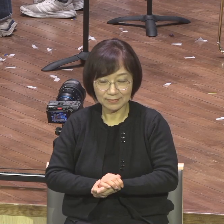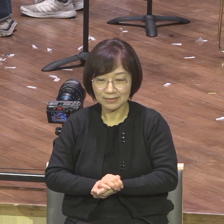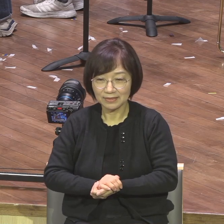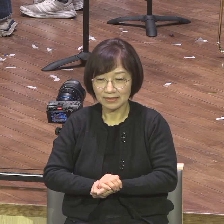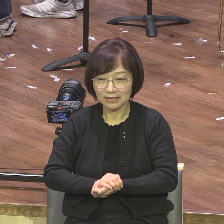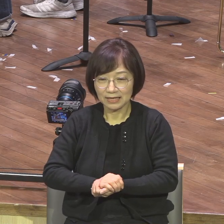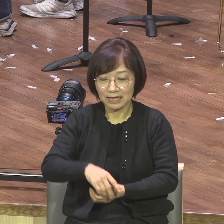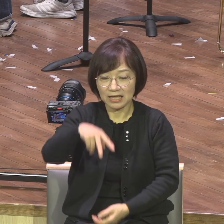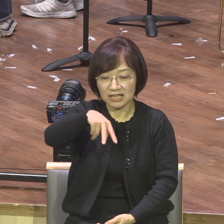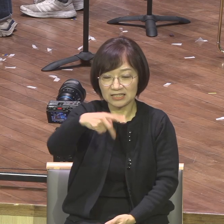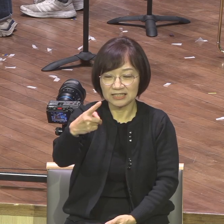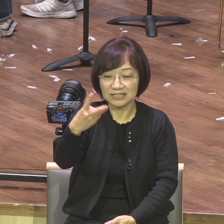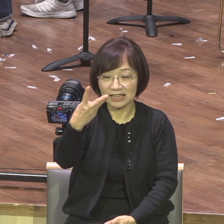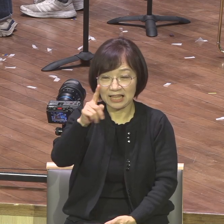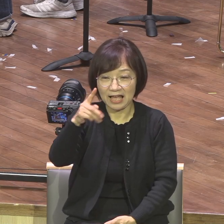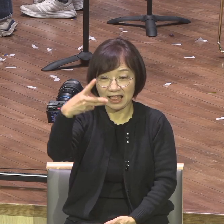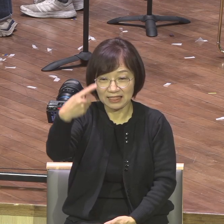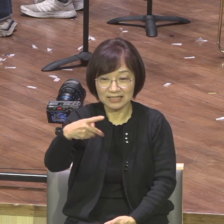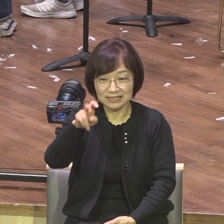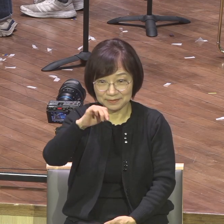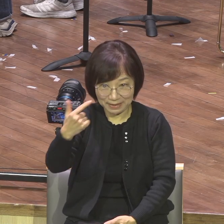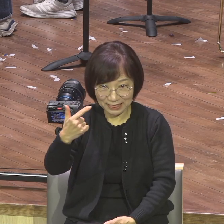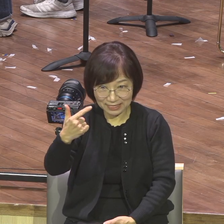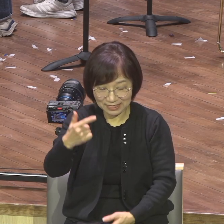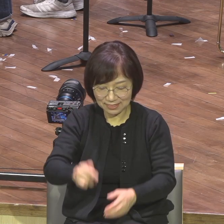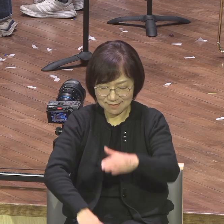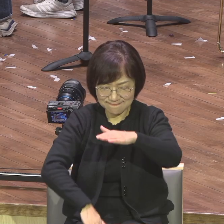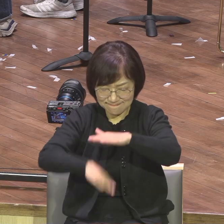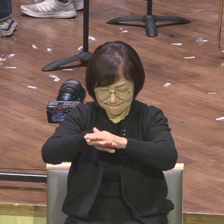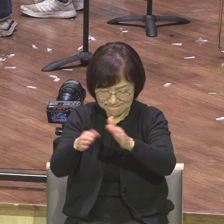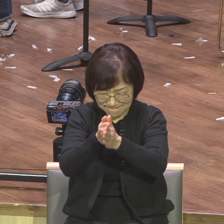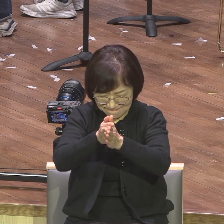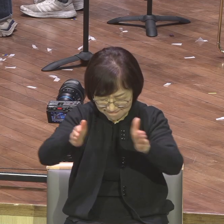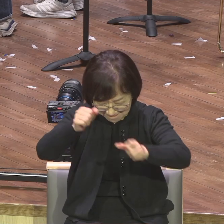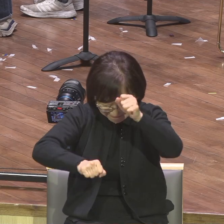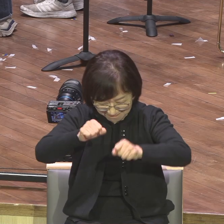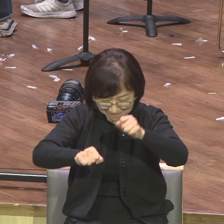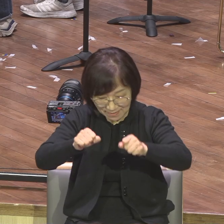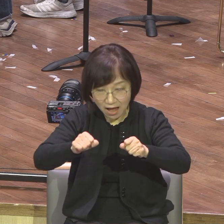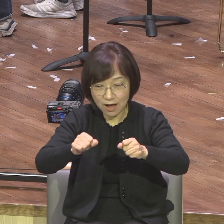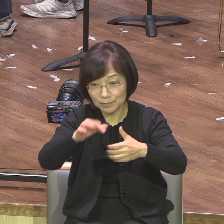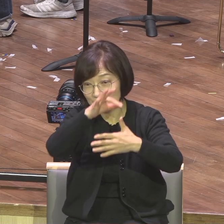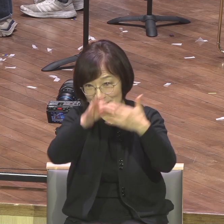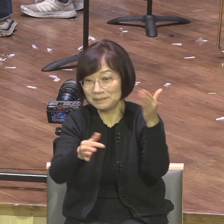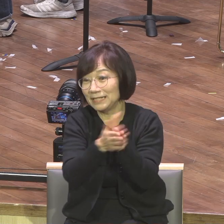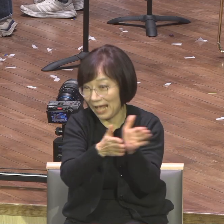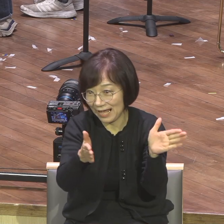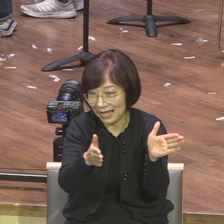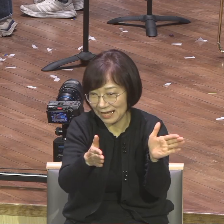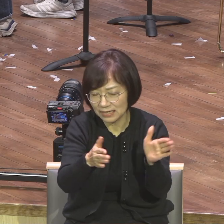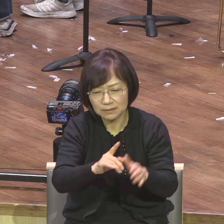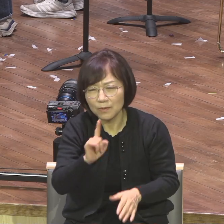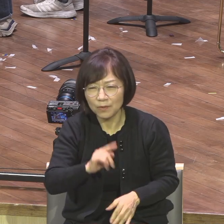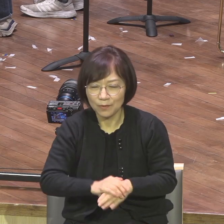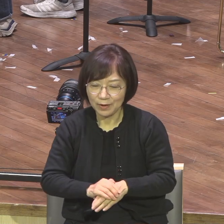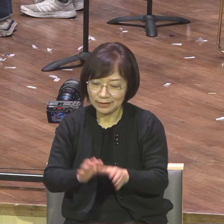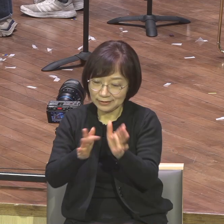스타트만 3일 1조 이게 뭐예요? 이 성탄의 기쁨을 전하자.